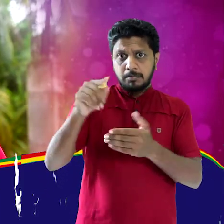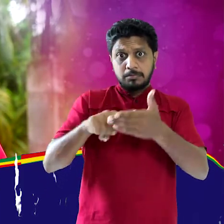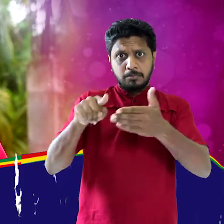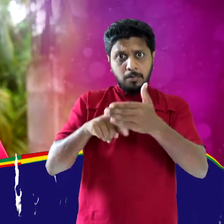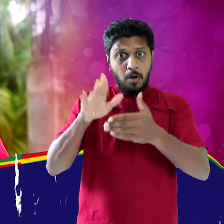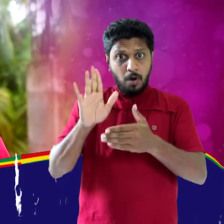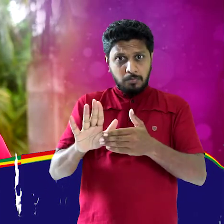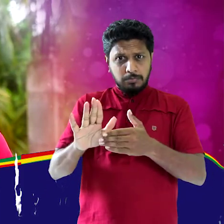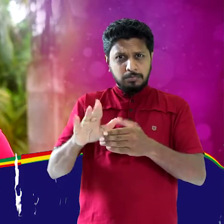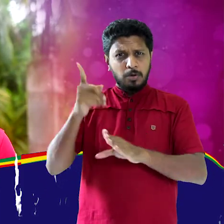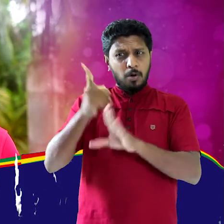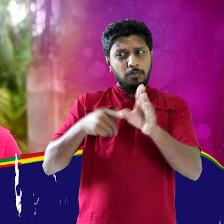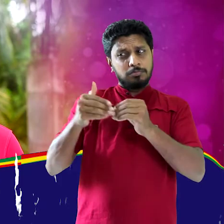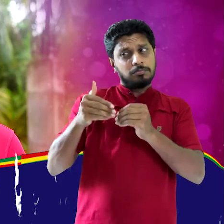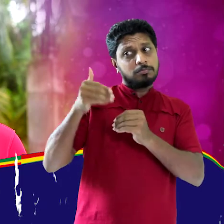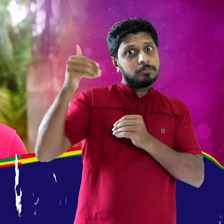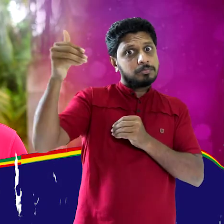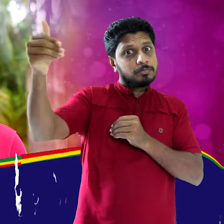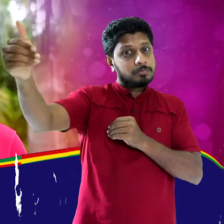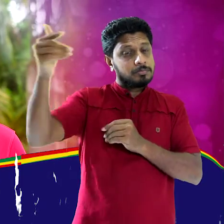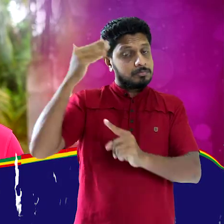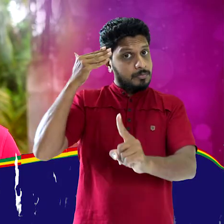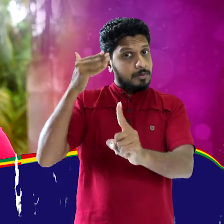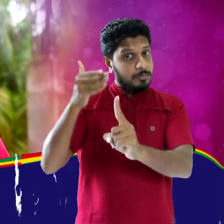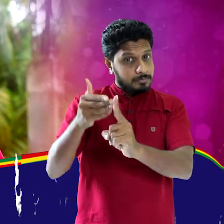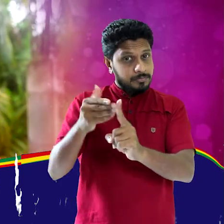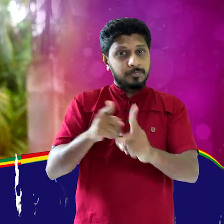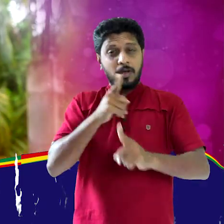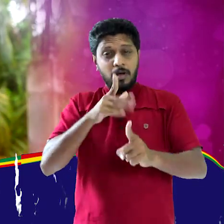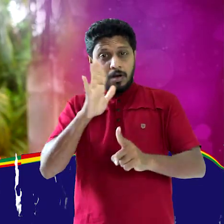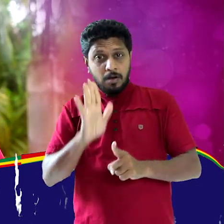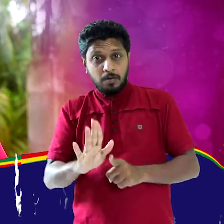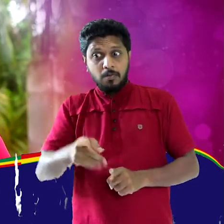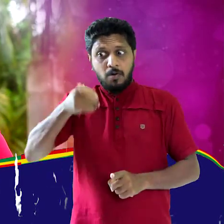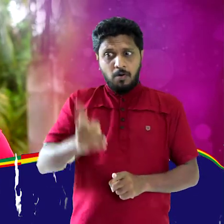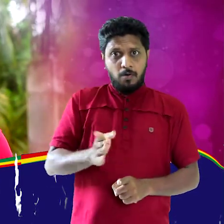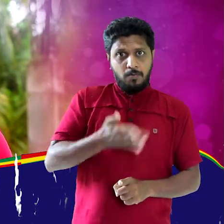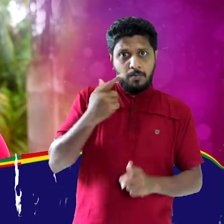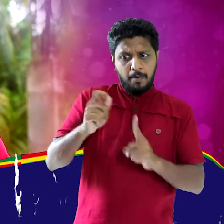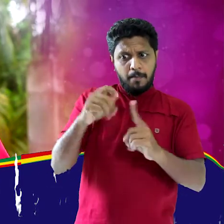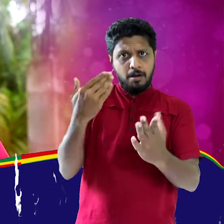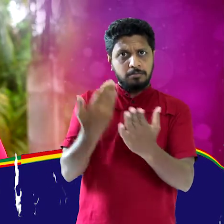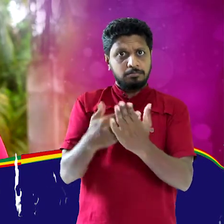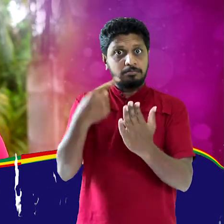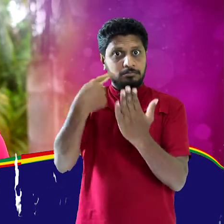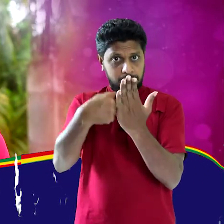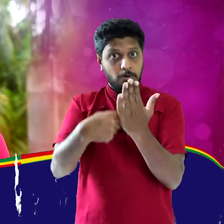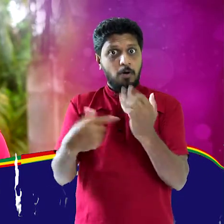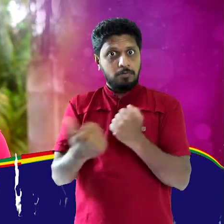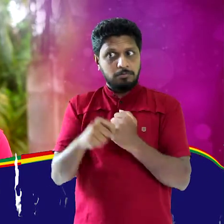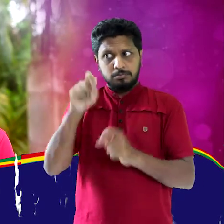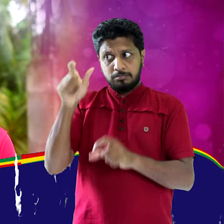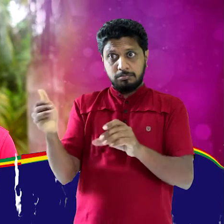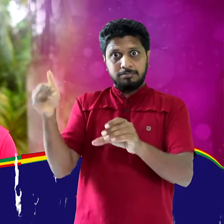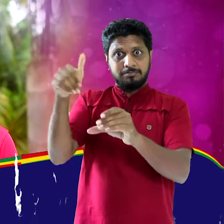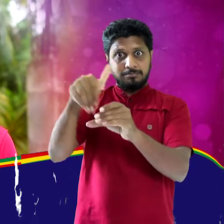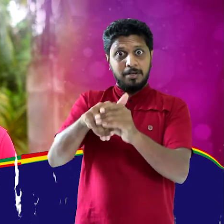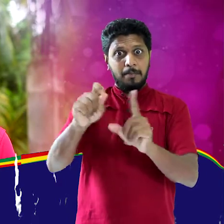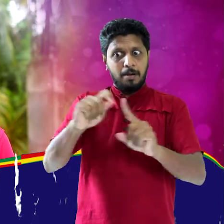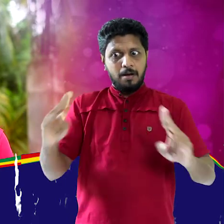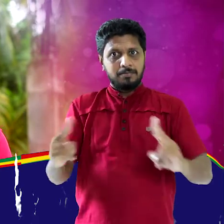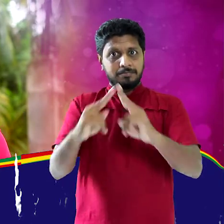මැතිවරණයේදී ඉදිරි දශක ගණනාවක් පිළිබඳව කතිකාකරන තීන්දුව ගන්න ප්‍රතිපත්ති හදන මිනිසුන්ගේ සමන්විත පාර්ලිමේන්තුවක් නිර්මාණය වී